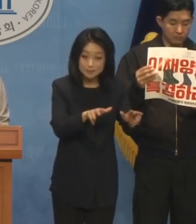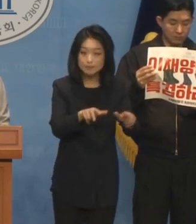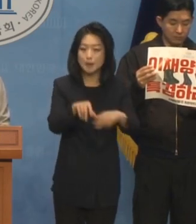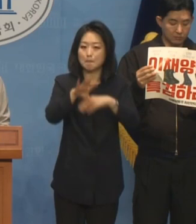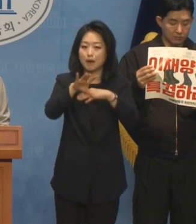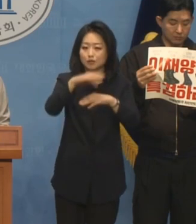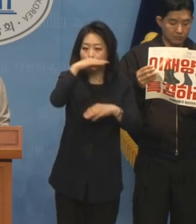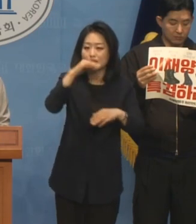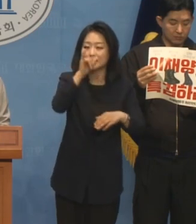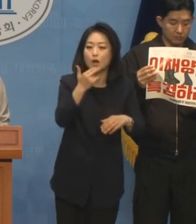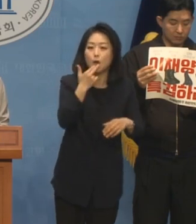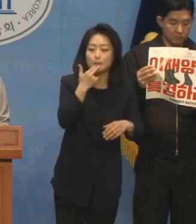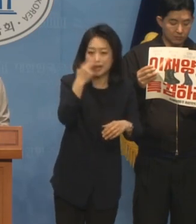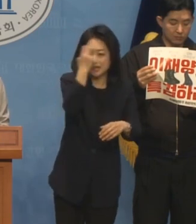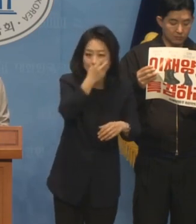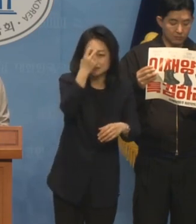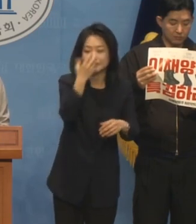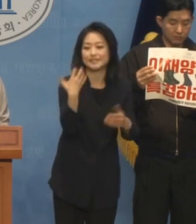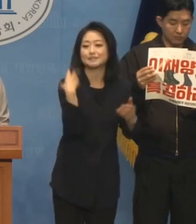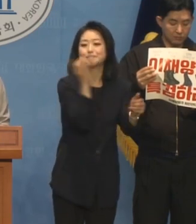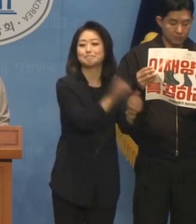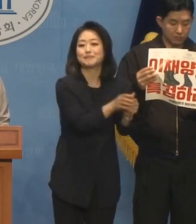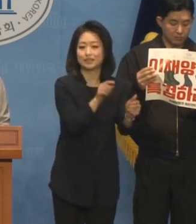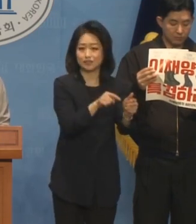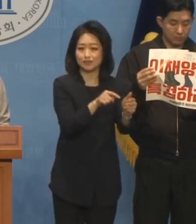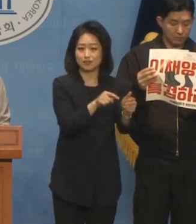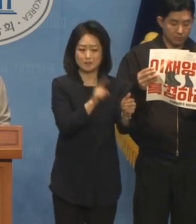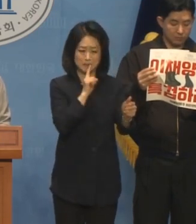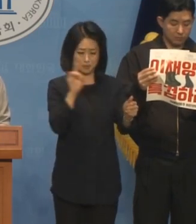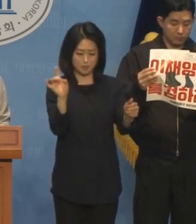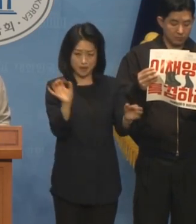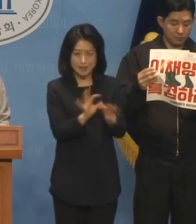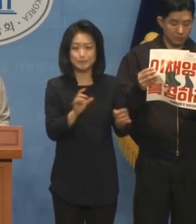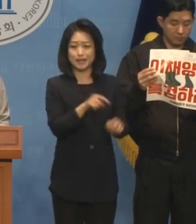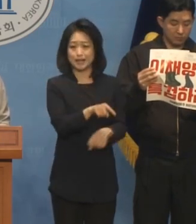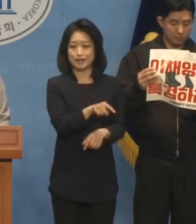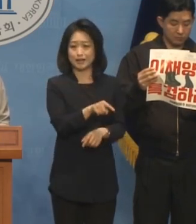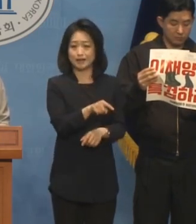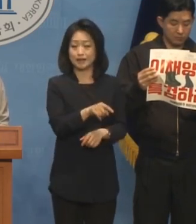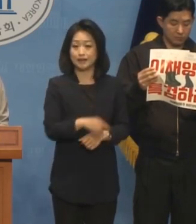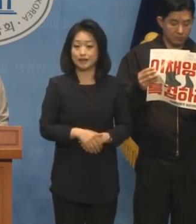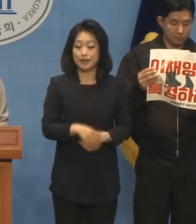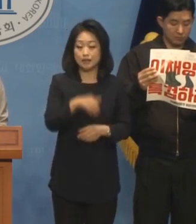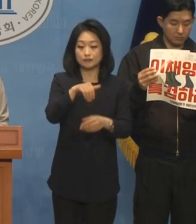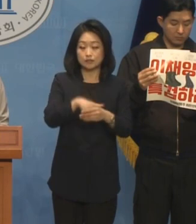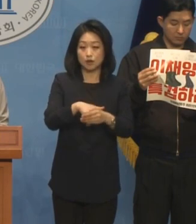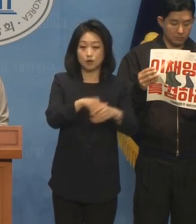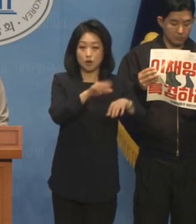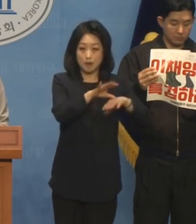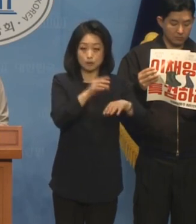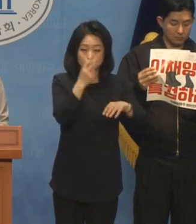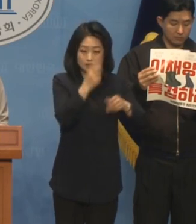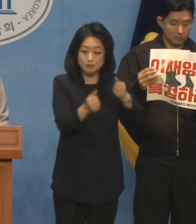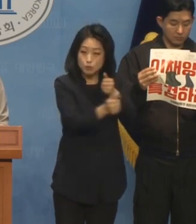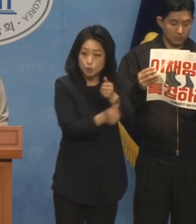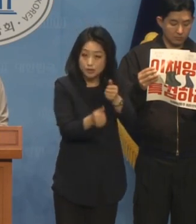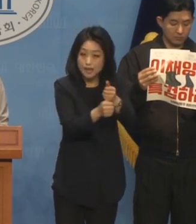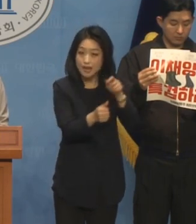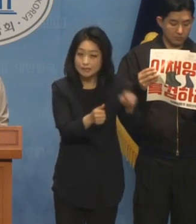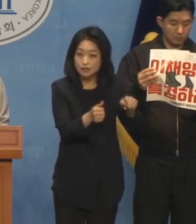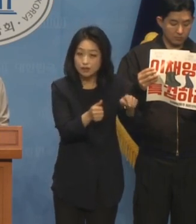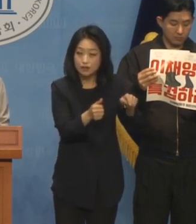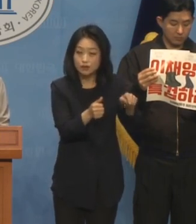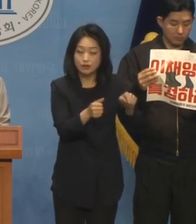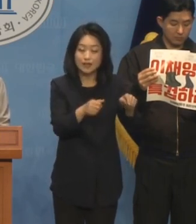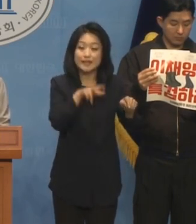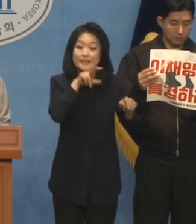합니다 이게 말이나 되는 행위입니 선거방송 위원회는 도대체